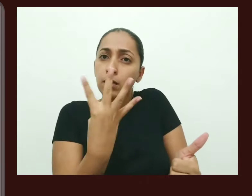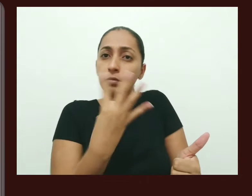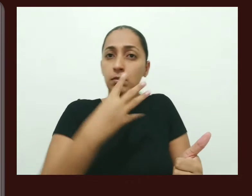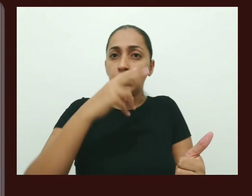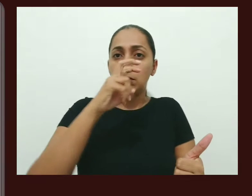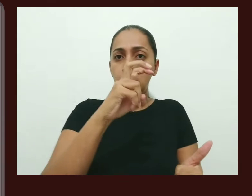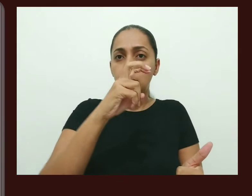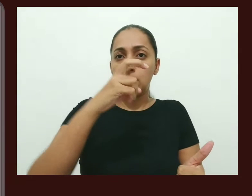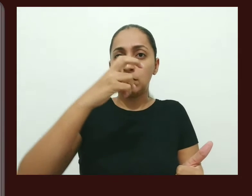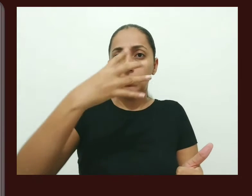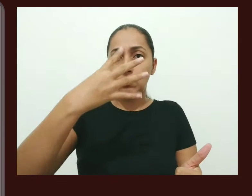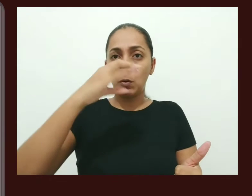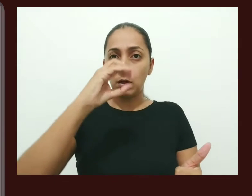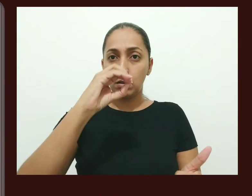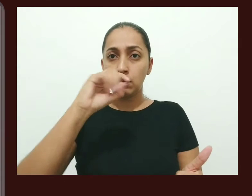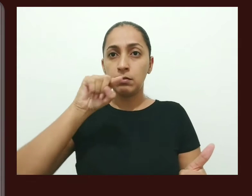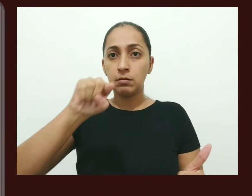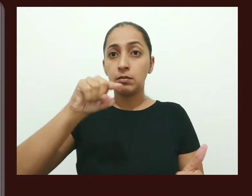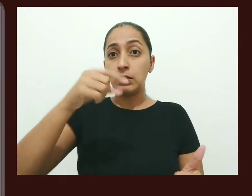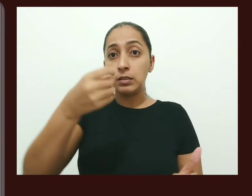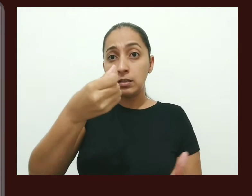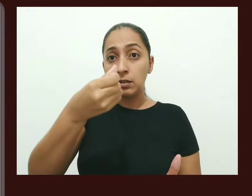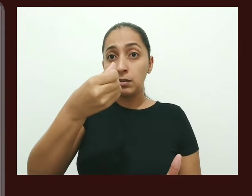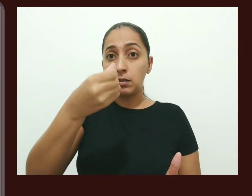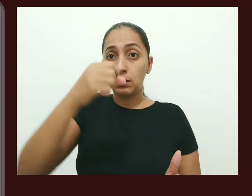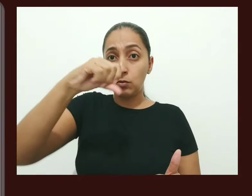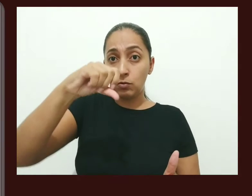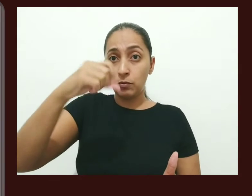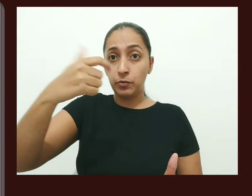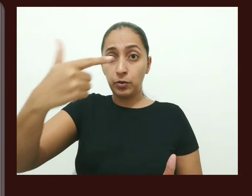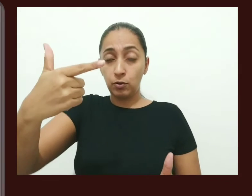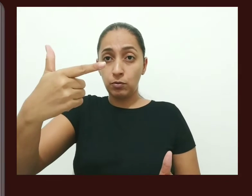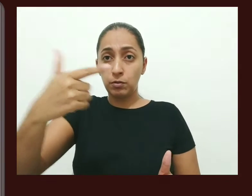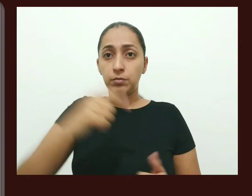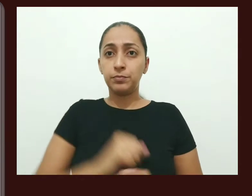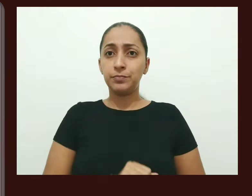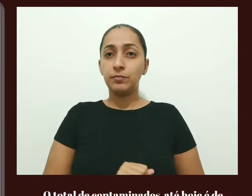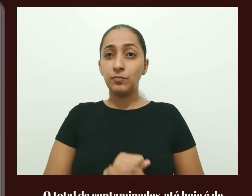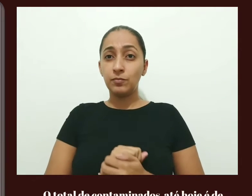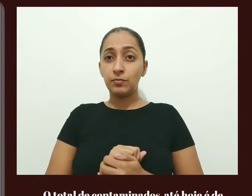510.692 pessoas ainda estão doentes, em acompanhamento ou tratamento.